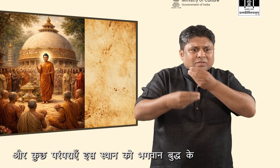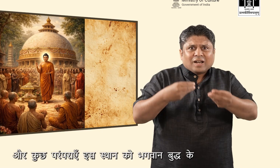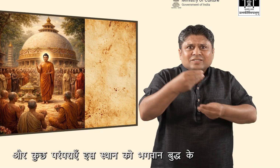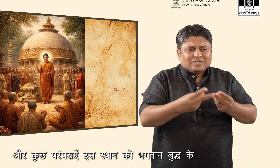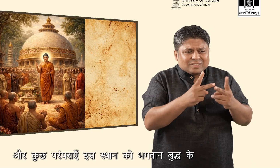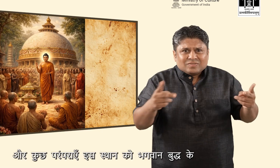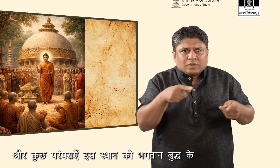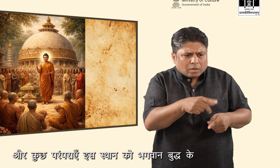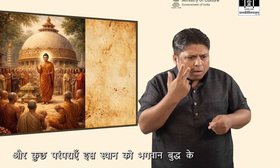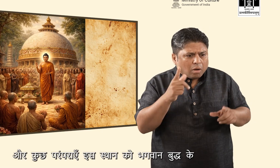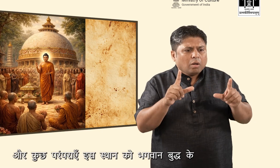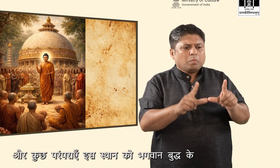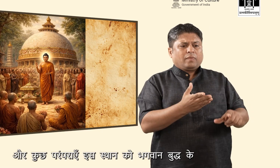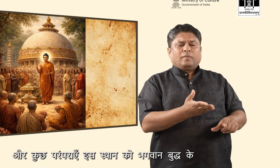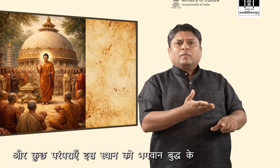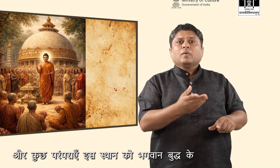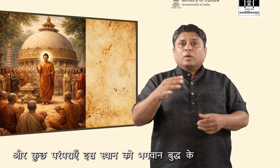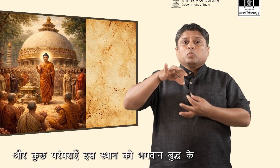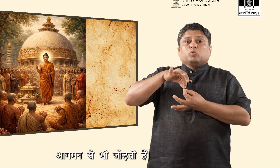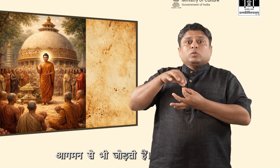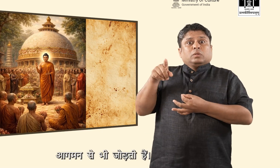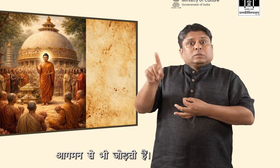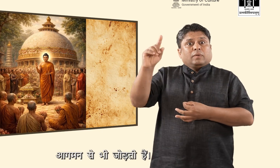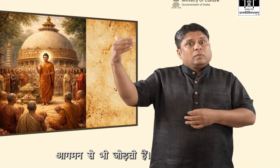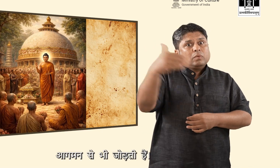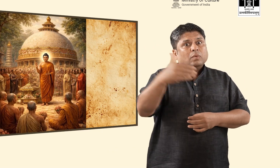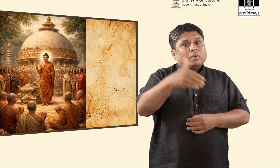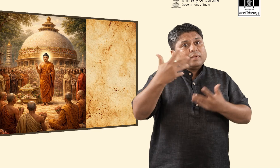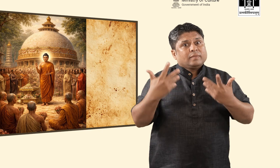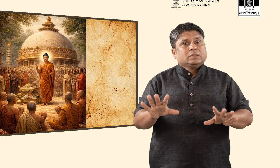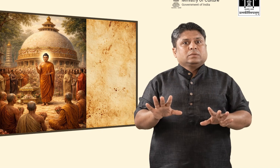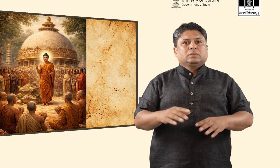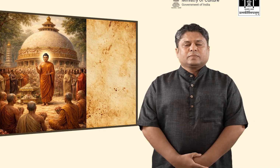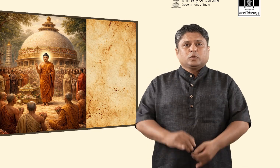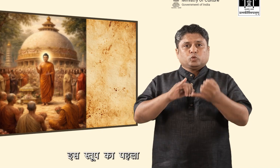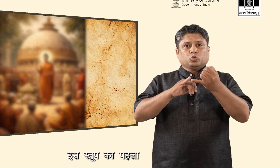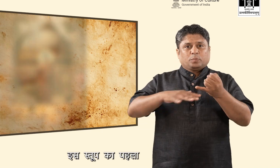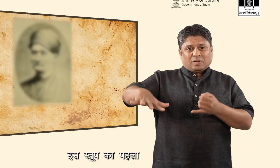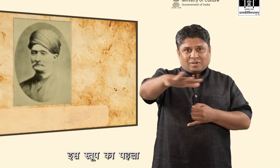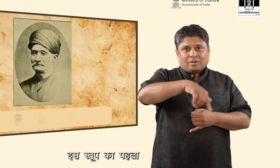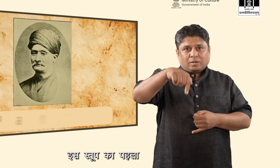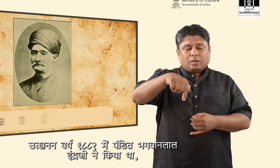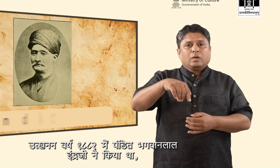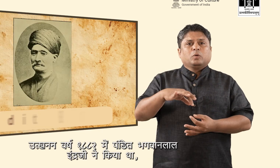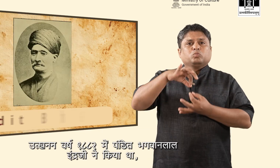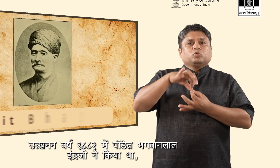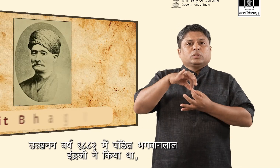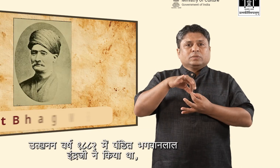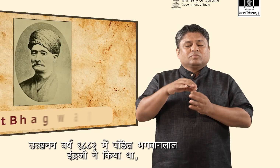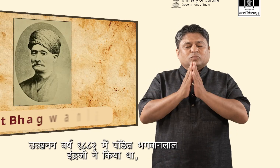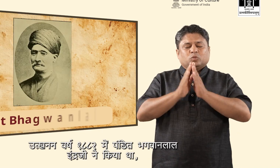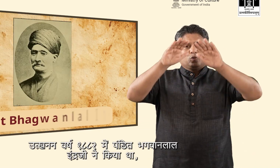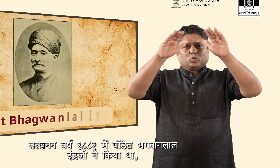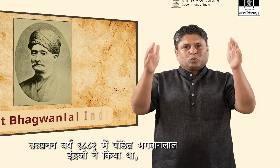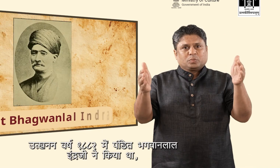और कुछ परंपराएं इस स्थान को भगवान बुद्ध के आगमन से भी जोड़ती हैं। इस स्तूप का पहला उत्खनन